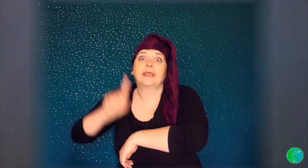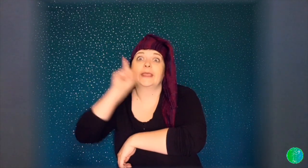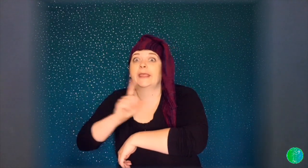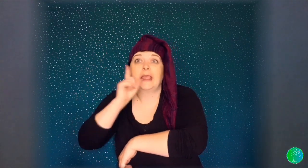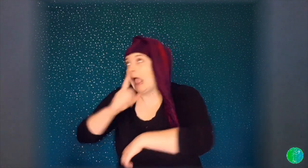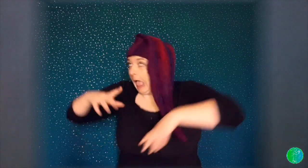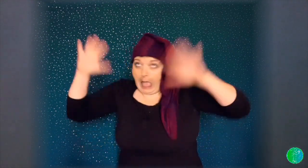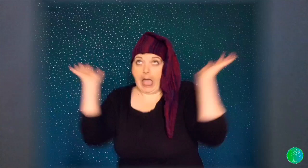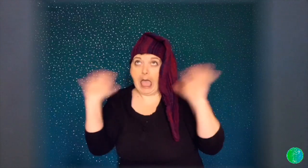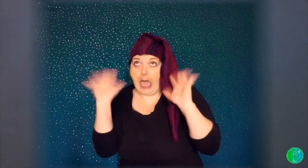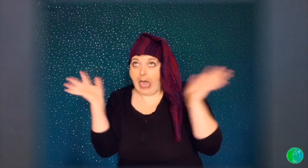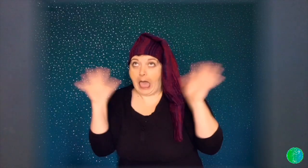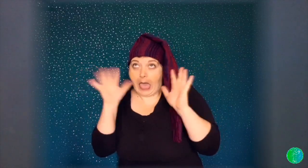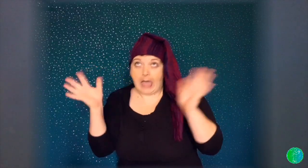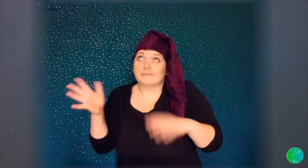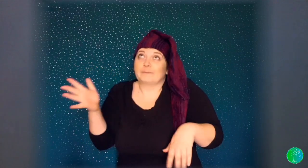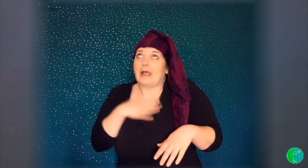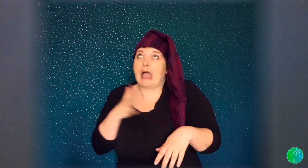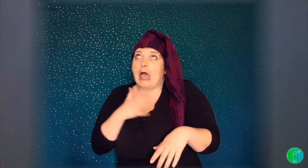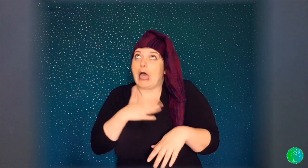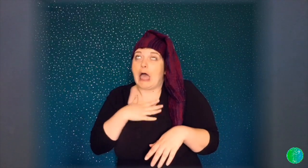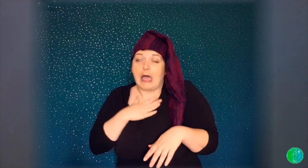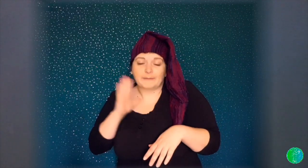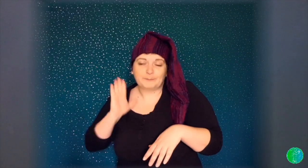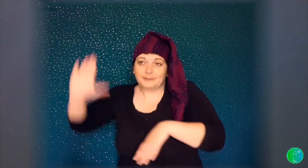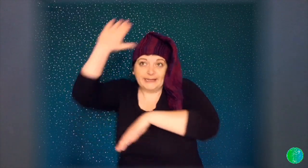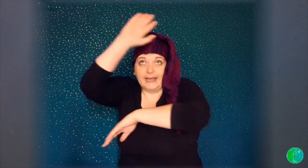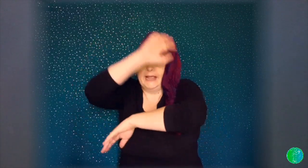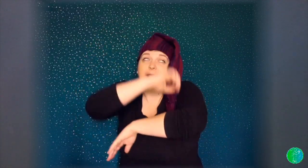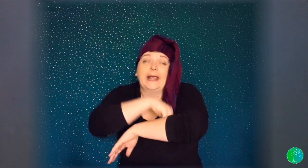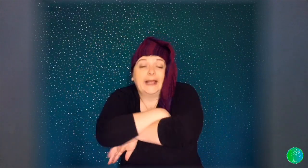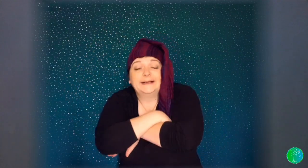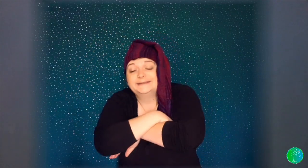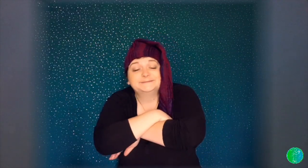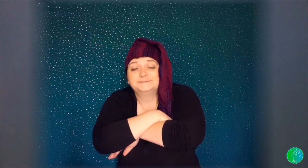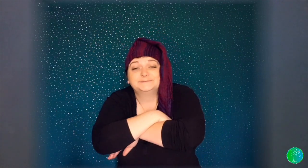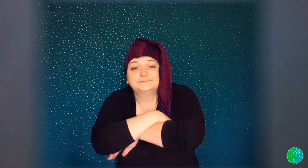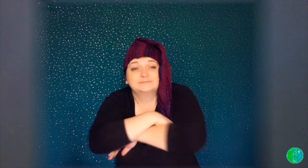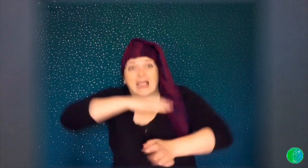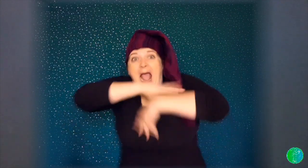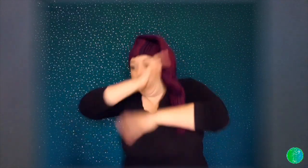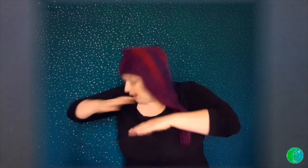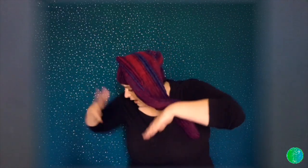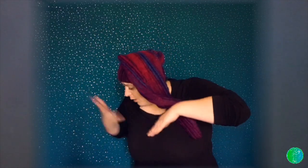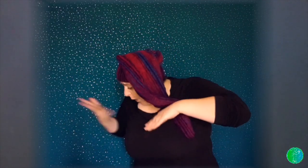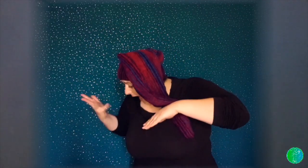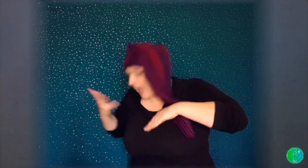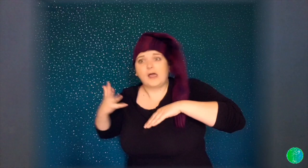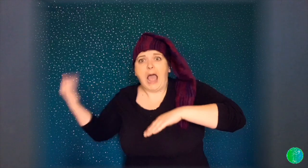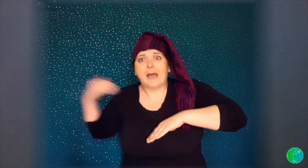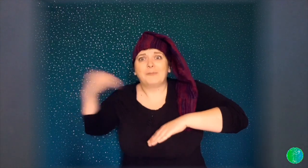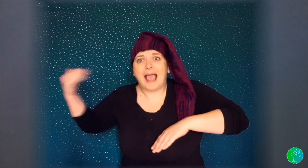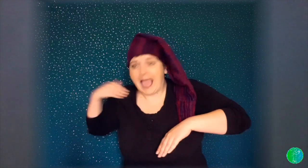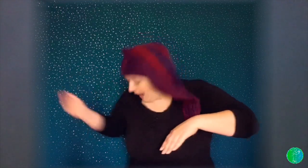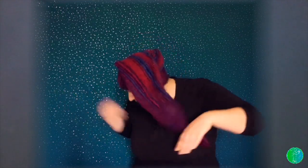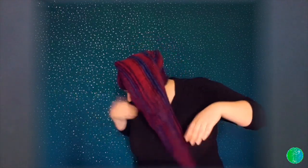Ah, les filles, pense-t-il. Quelle froussarde! Et un hurlement retentit alors